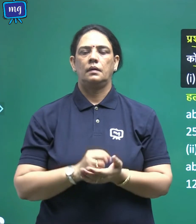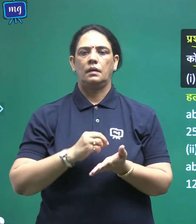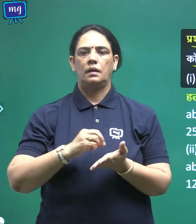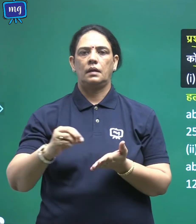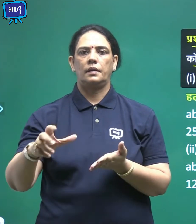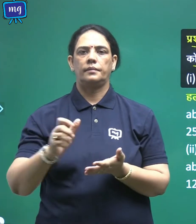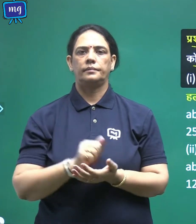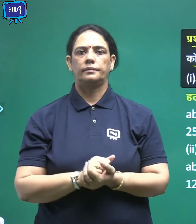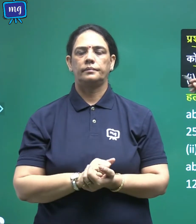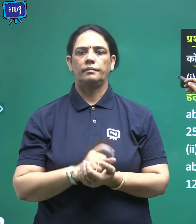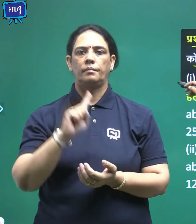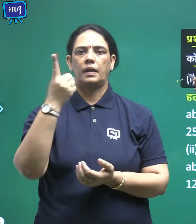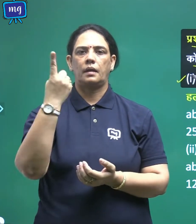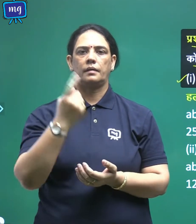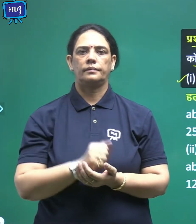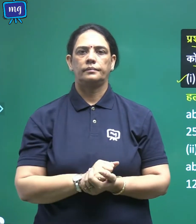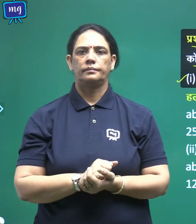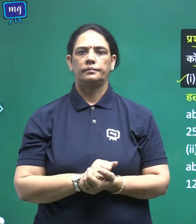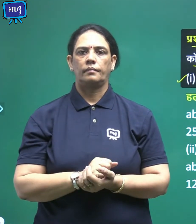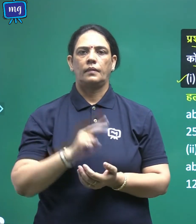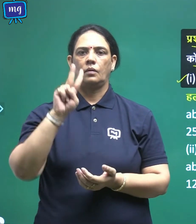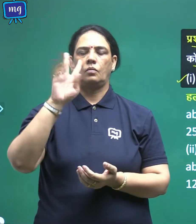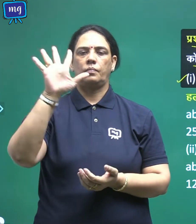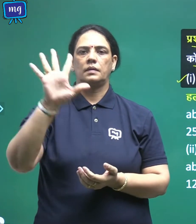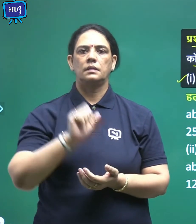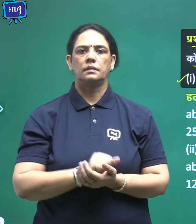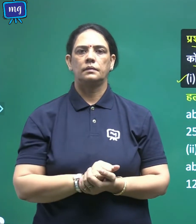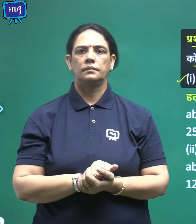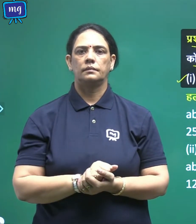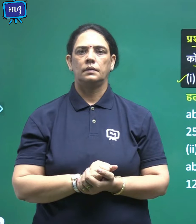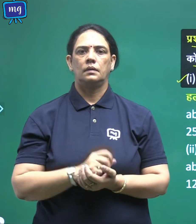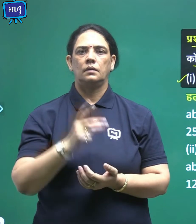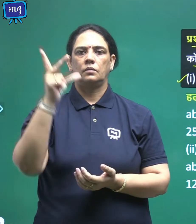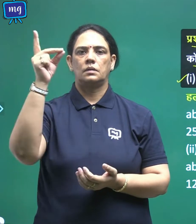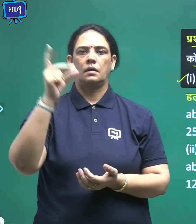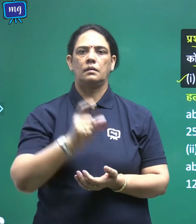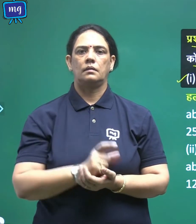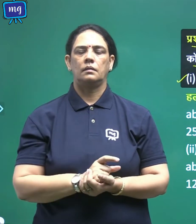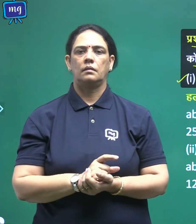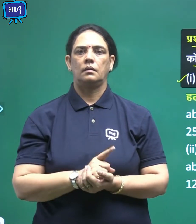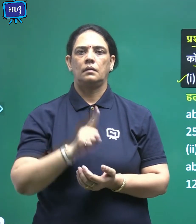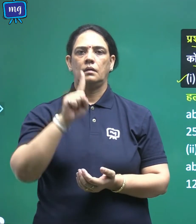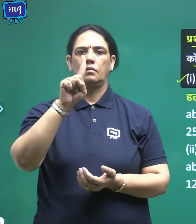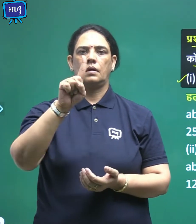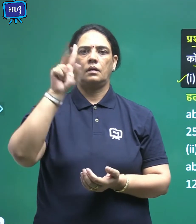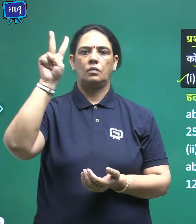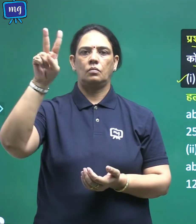लिखिए। पहला 25, दूसरा